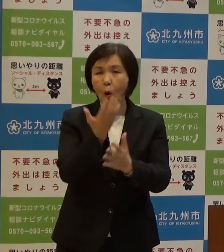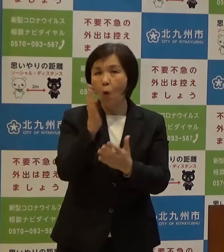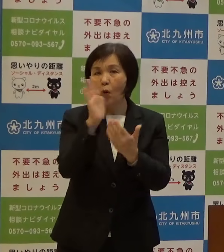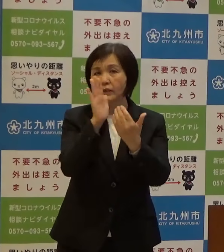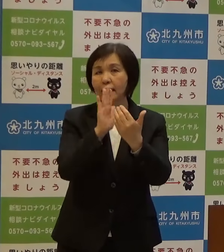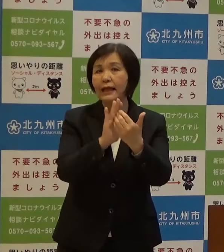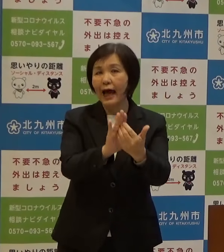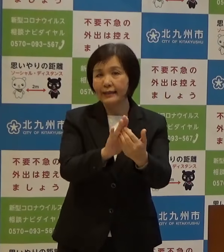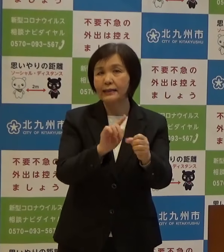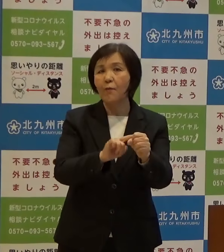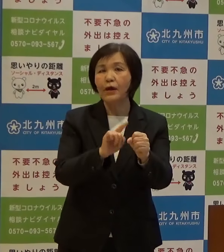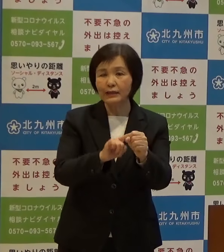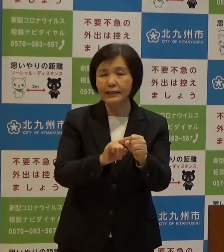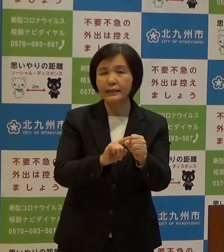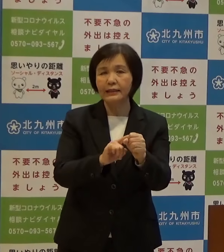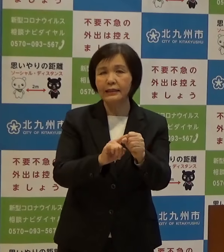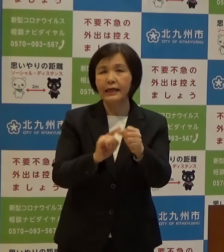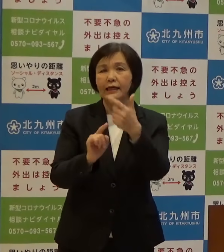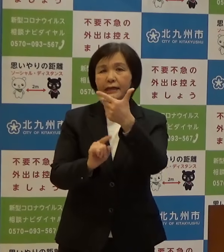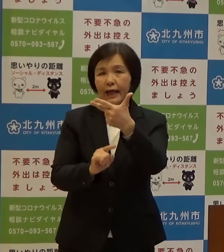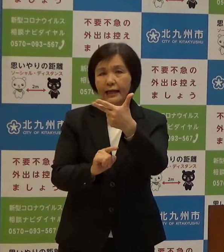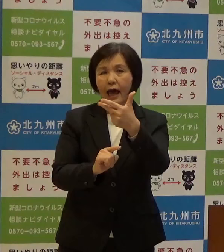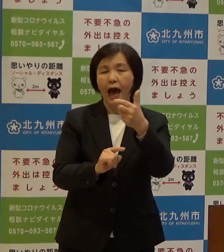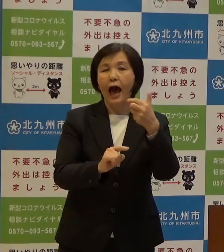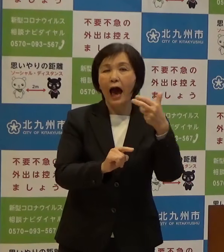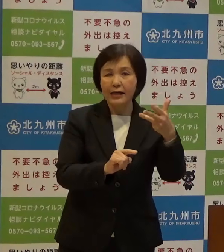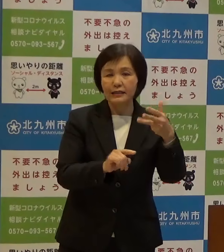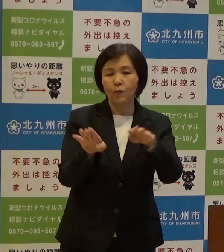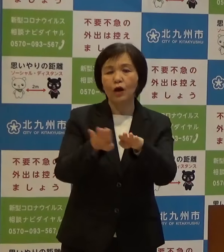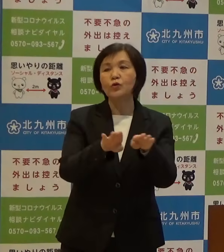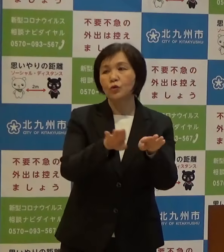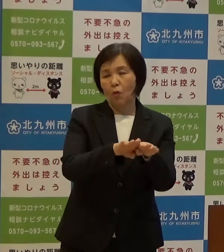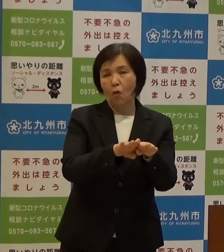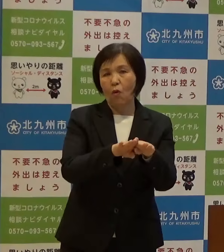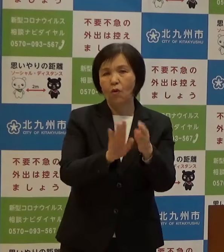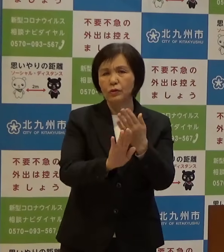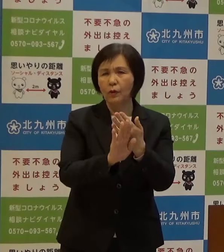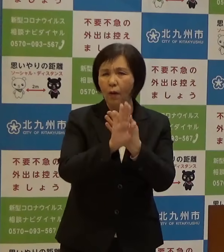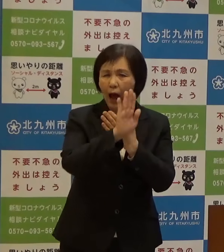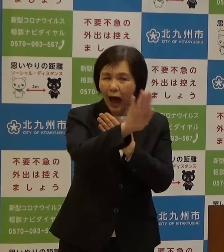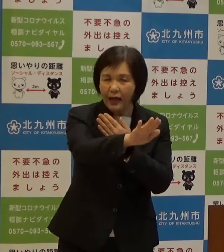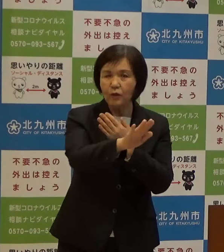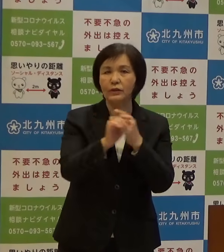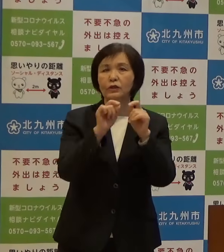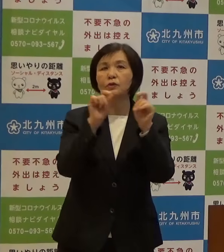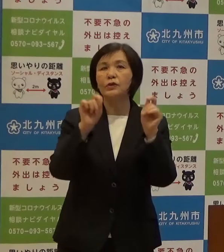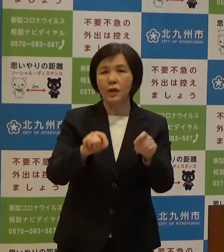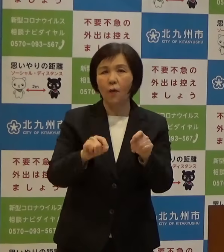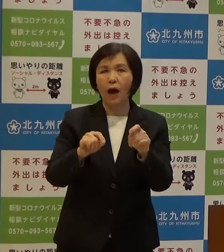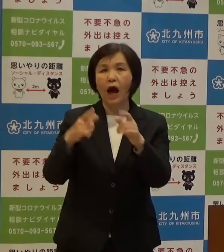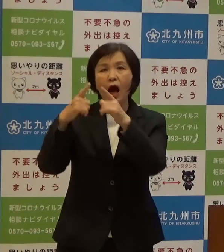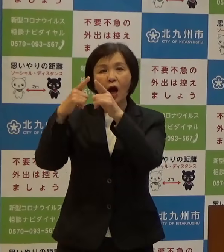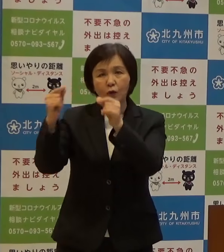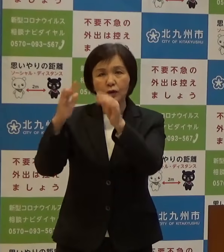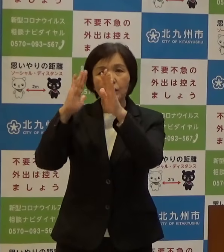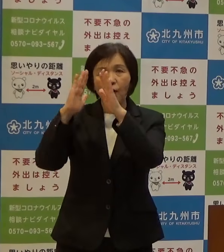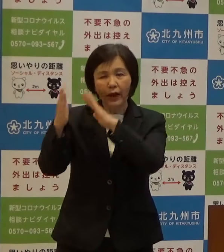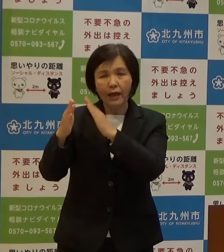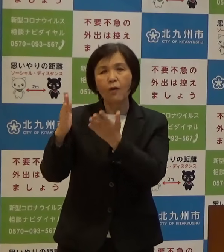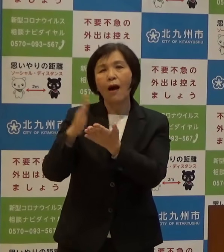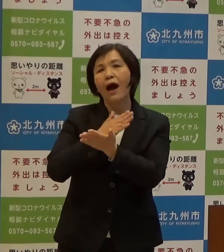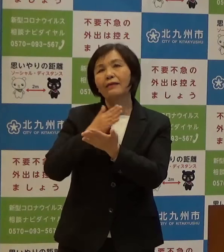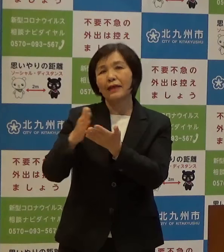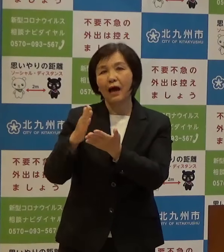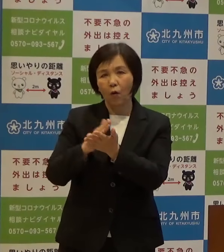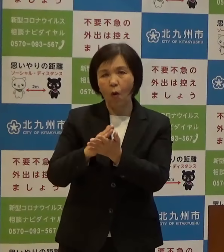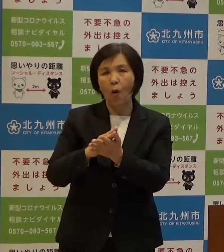会としてはそういうことで7、8を休校に、それ以降につきましてはですね、国、県の判断を注